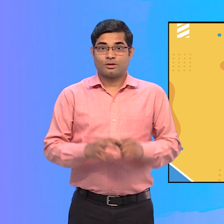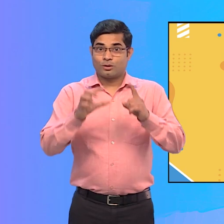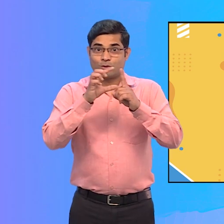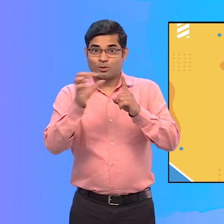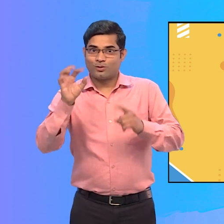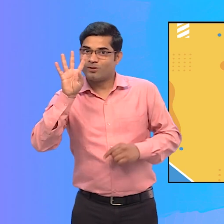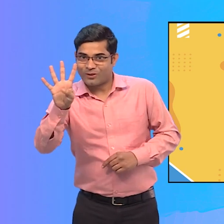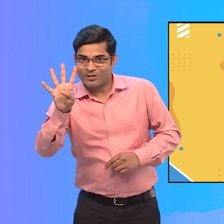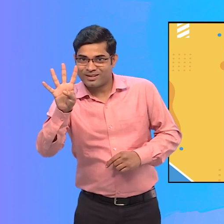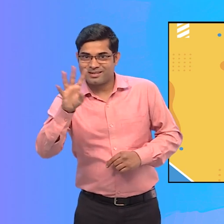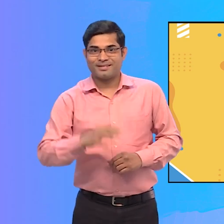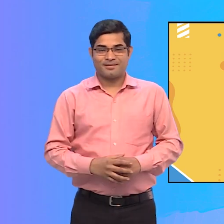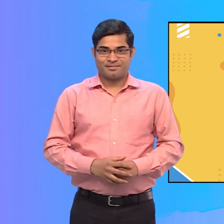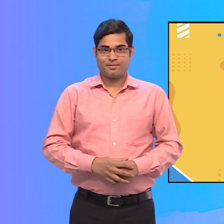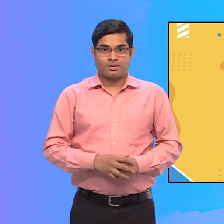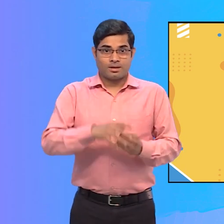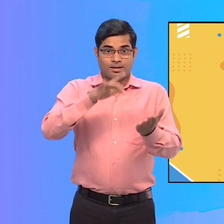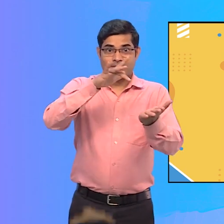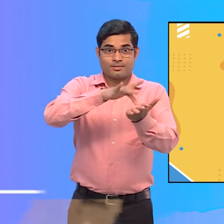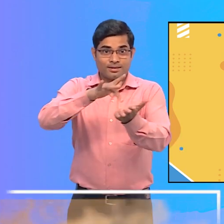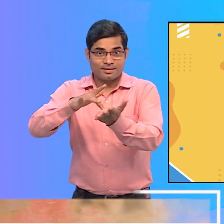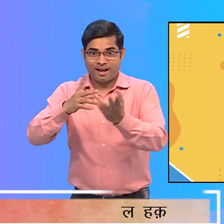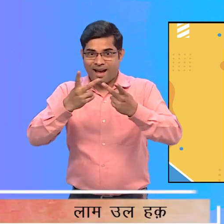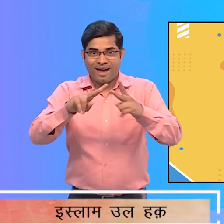गतिविधि 49 में बेजोड़